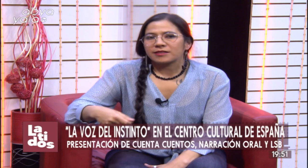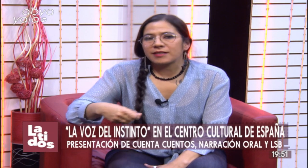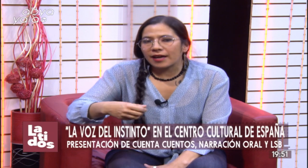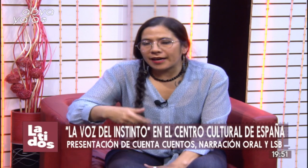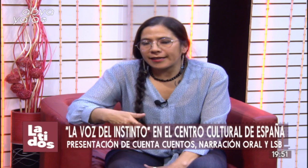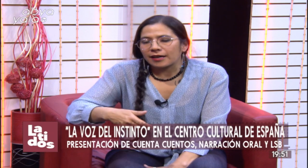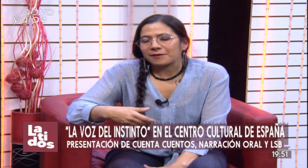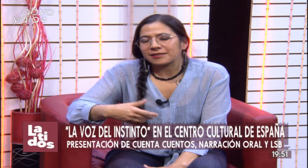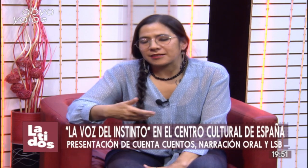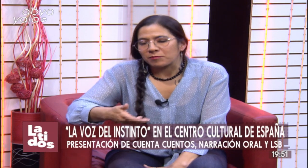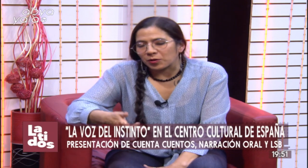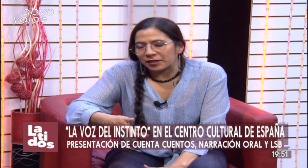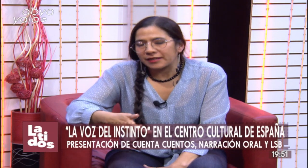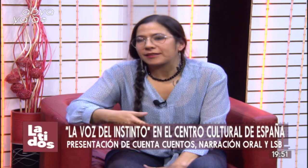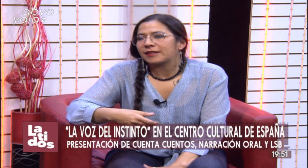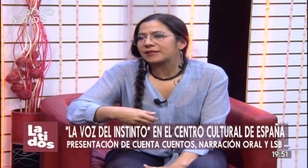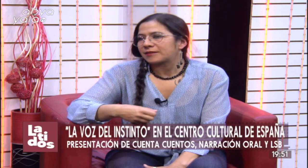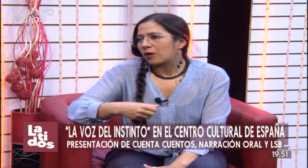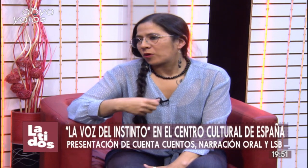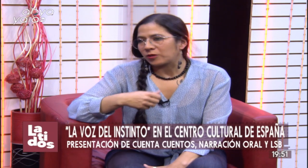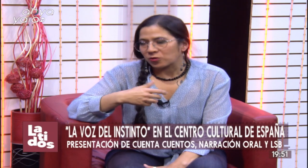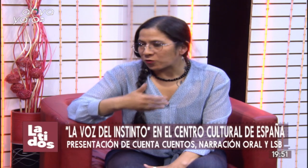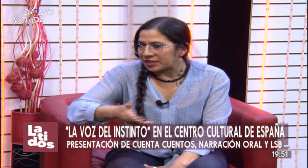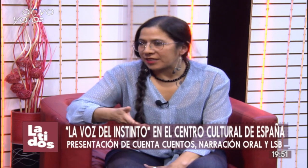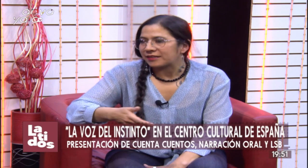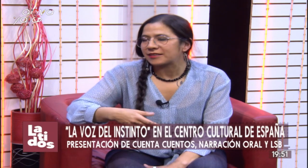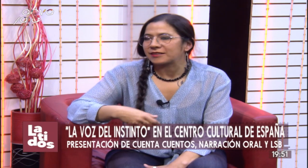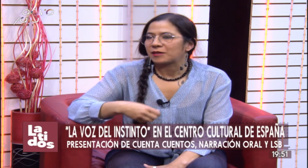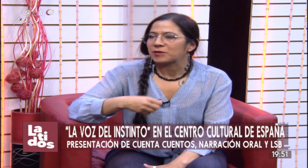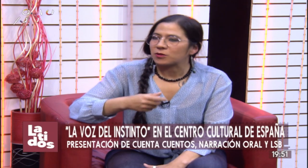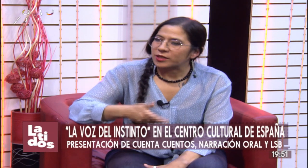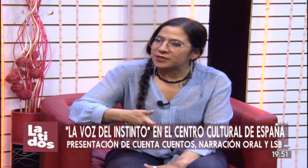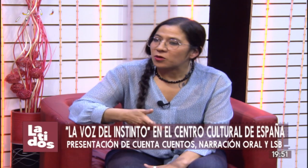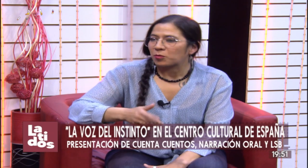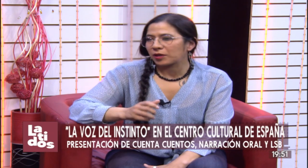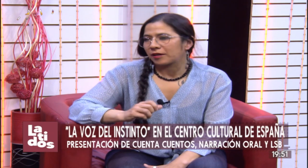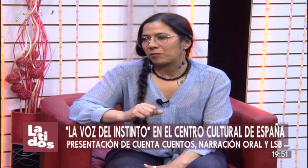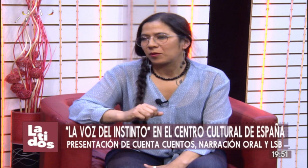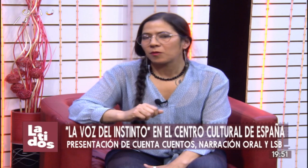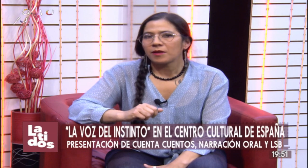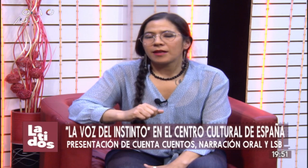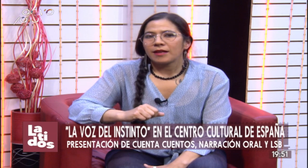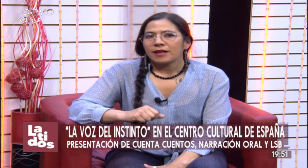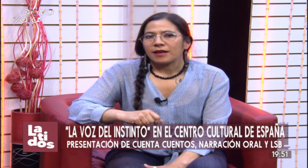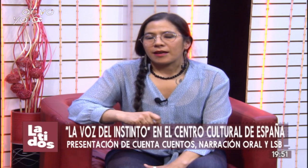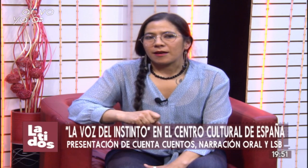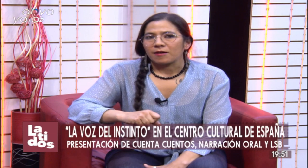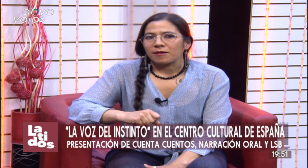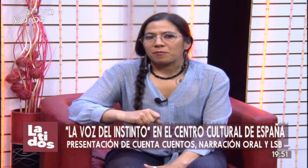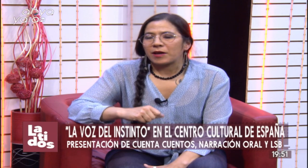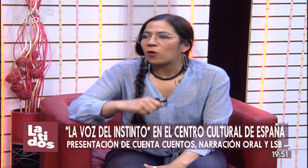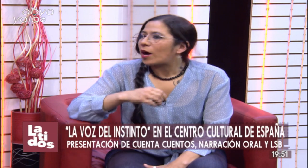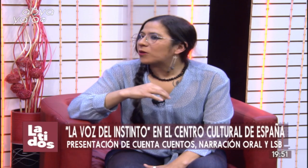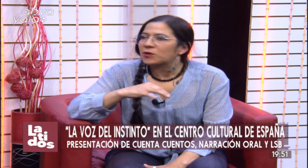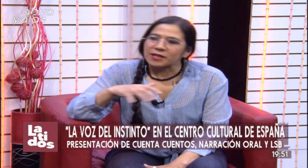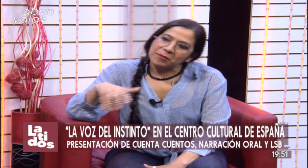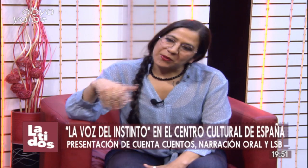hay avances importantes, aunque no suficientes en términos de educación, por ejemplo, ¿no? Pero hay otros ámbitos que están